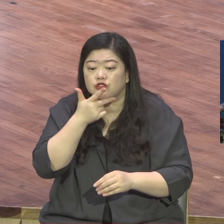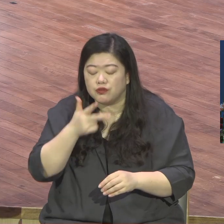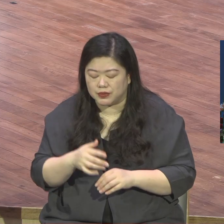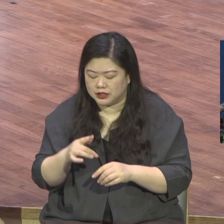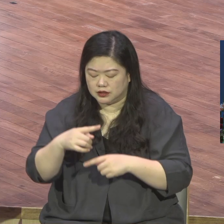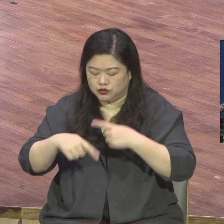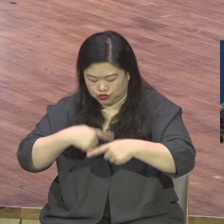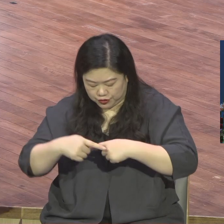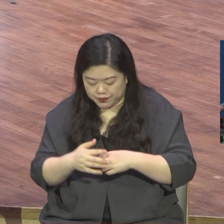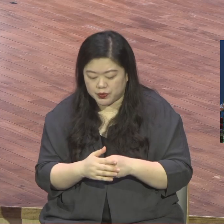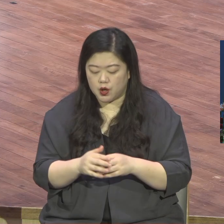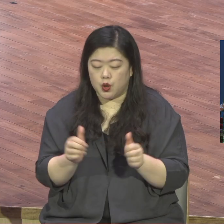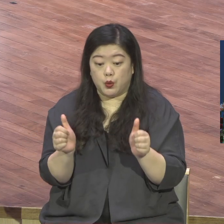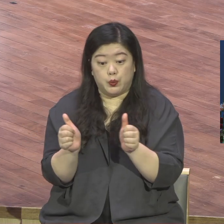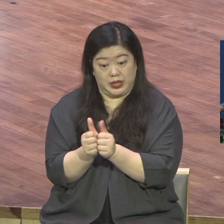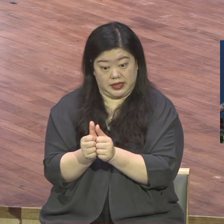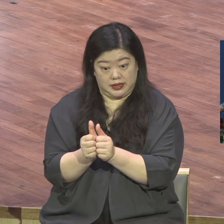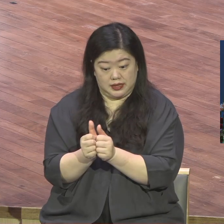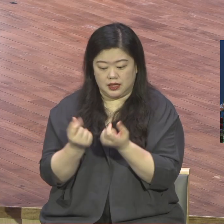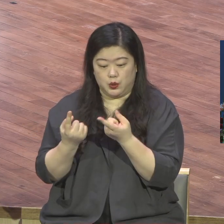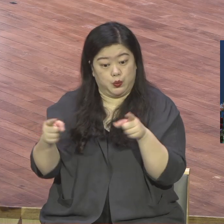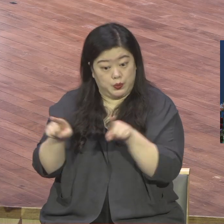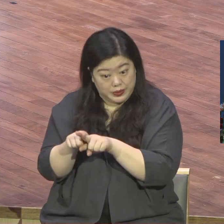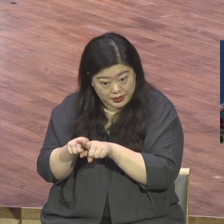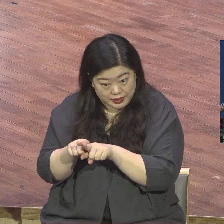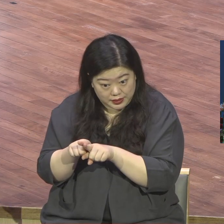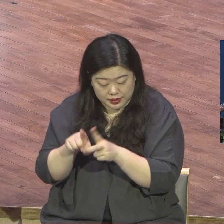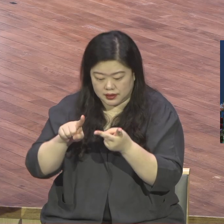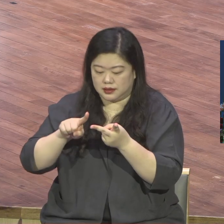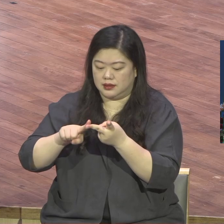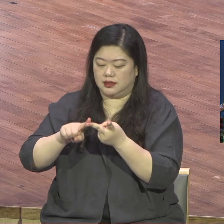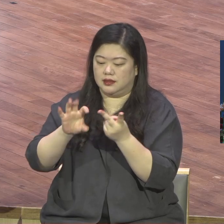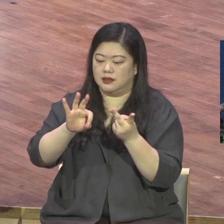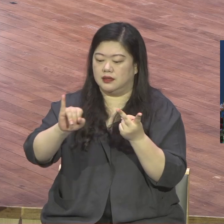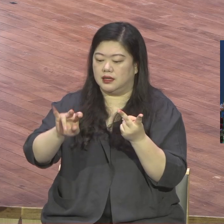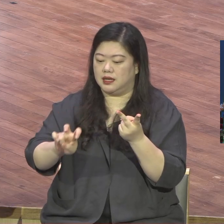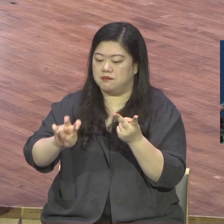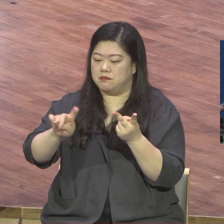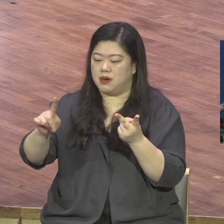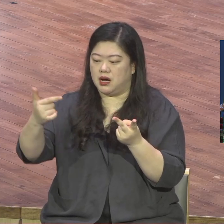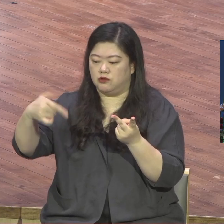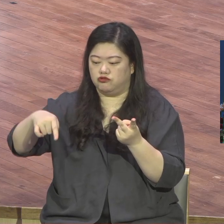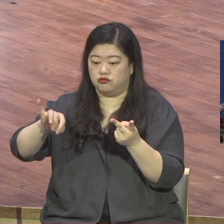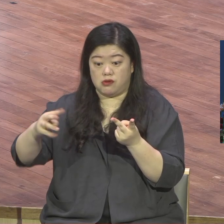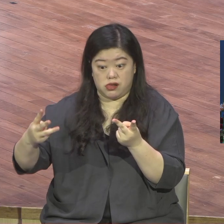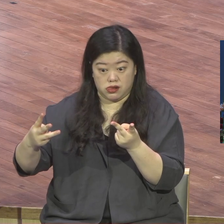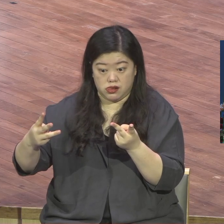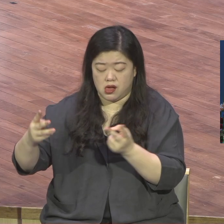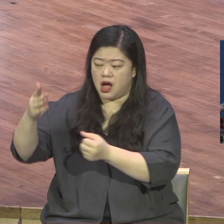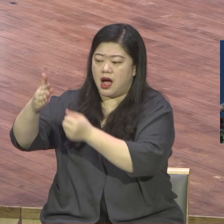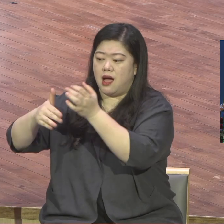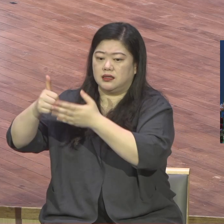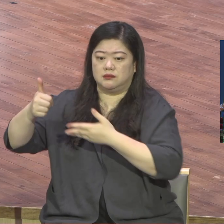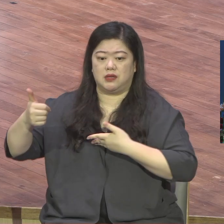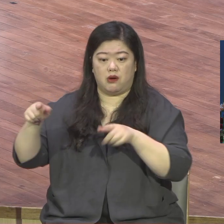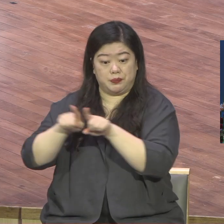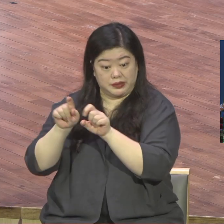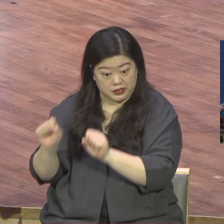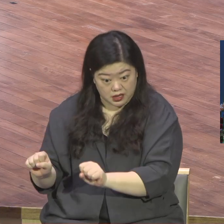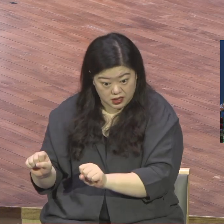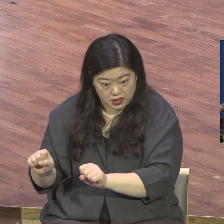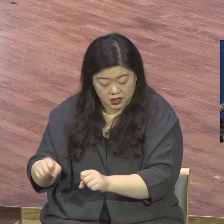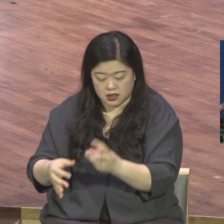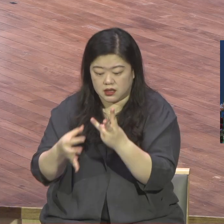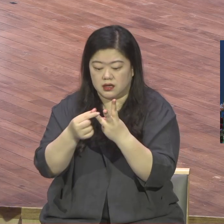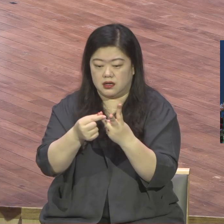Oneness. 이건 영적인 사람은 알아들어요. With Emmanuel Oneness. 이게 뭐요?